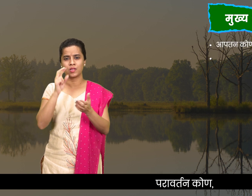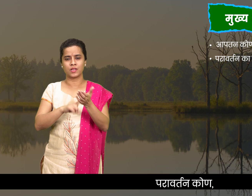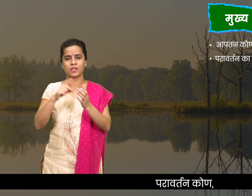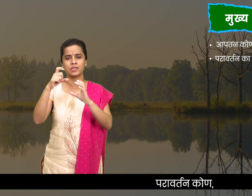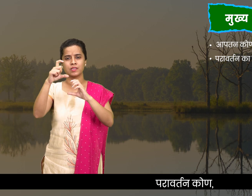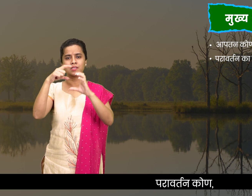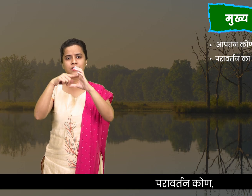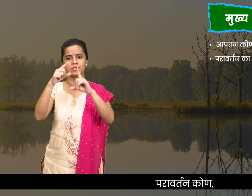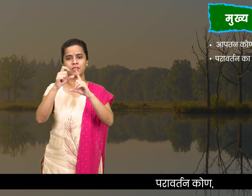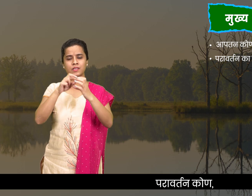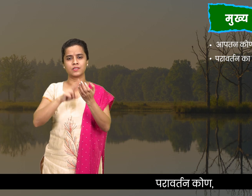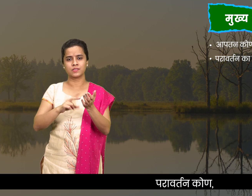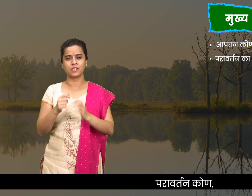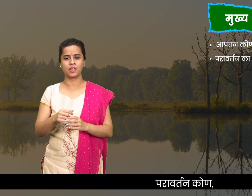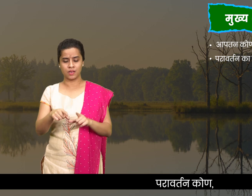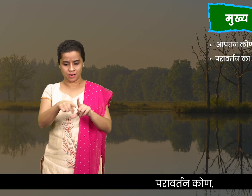परिवर्तन कोण,